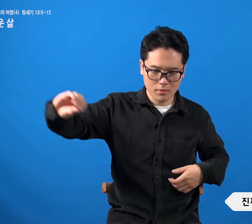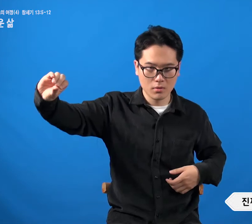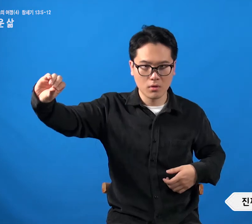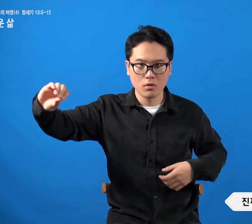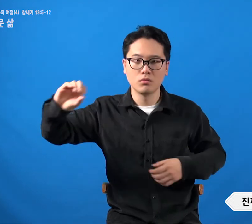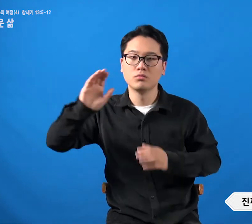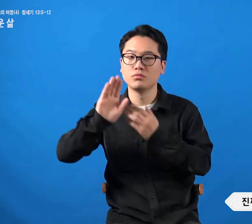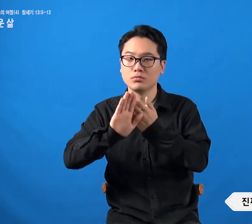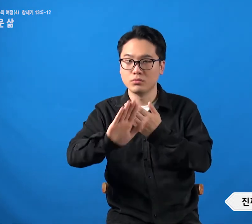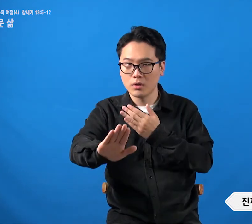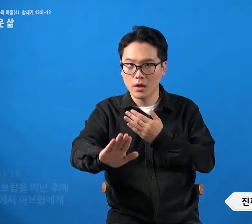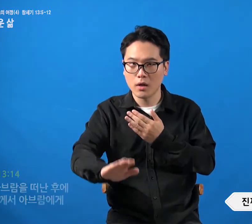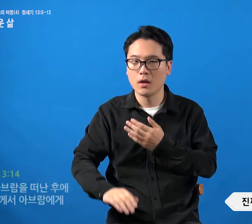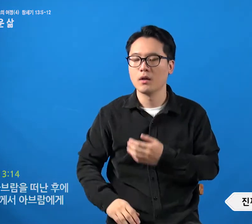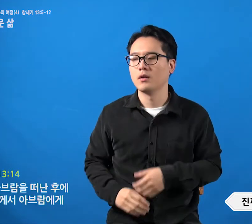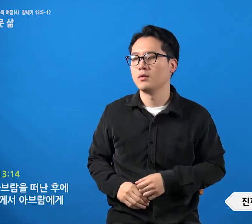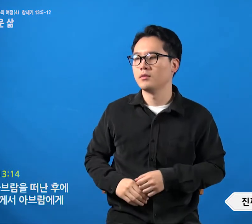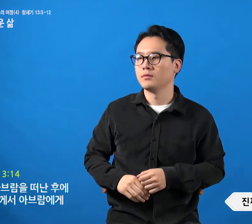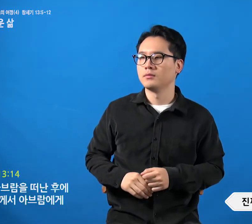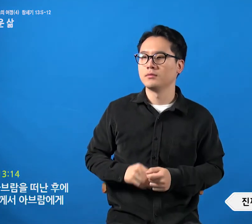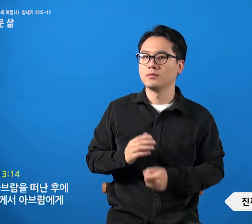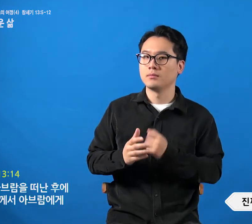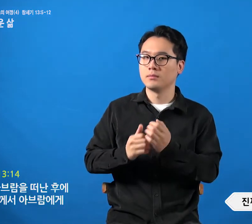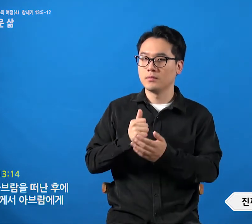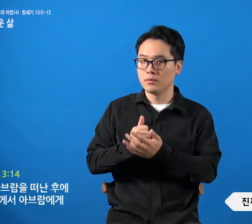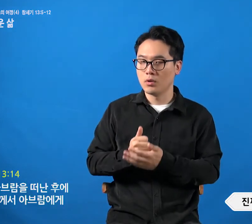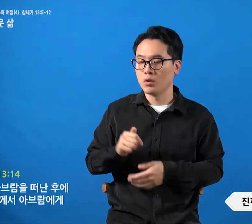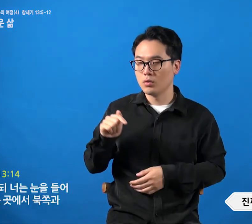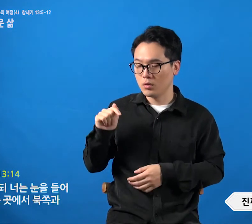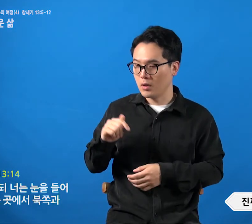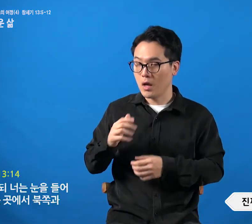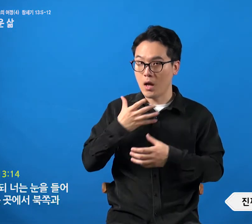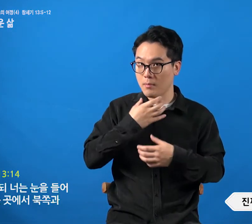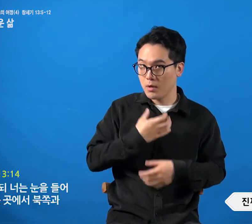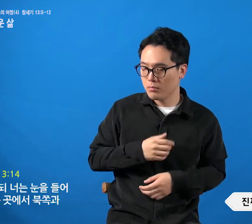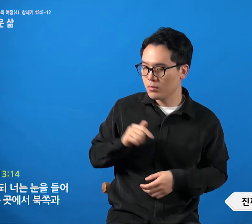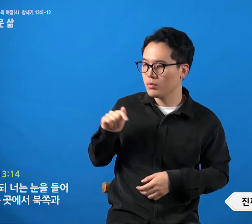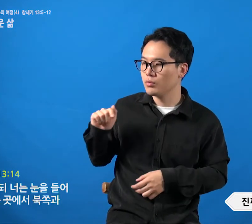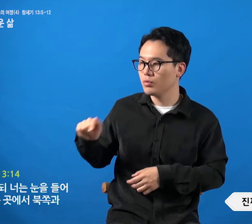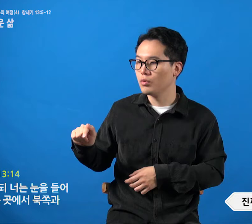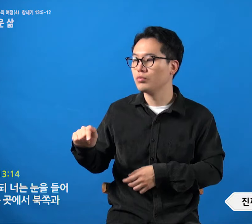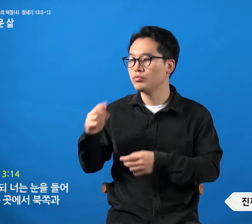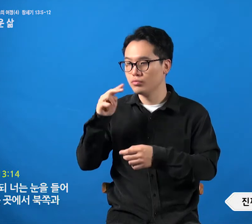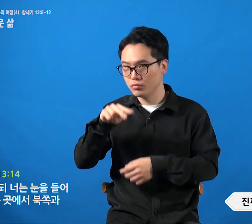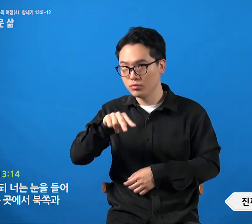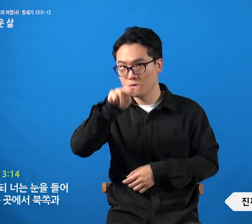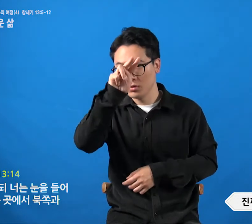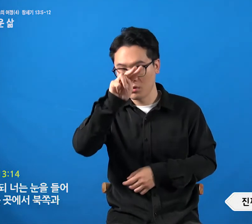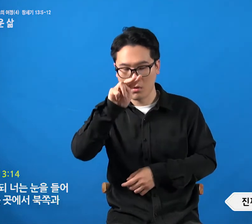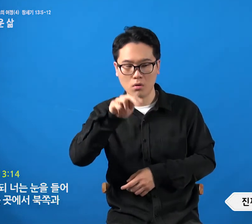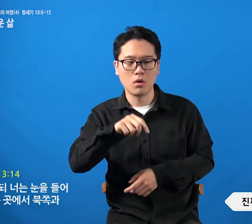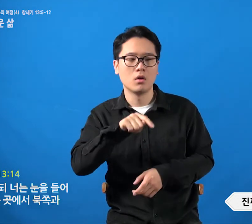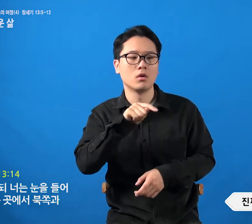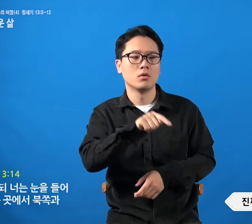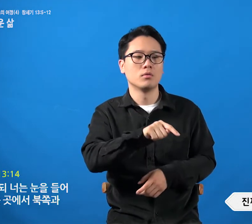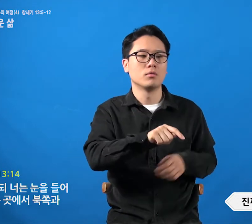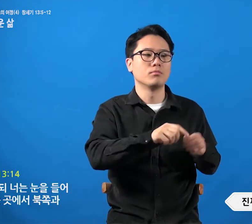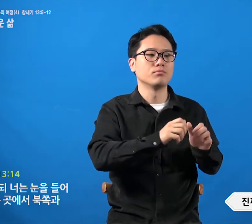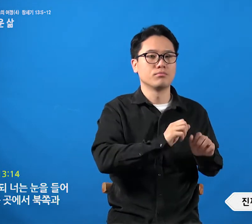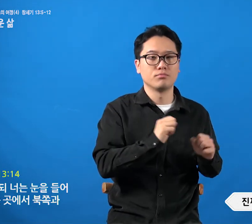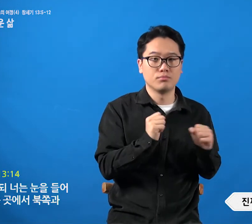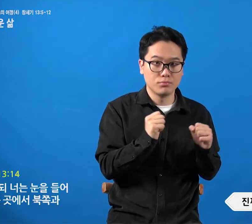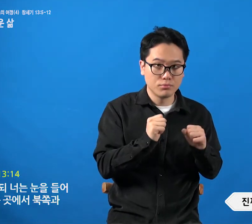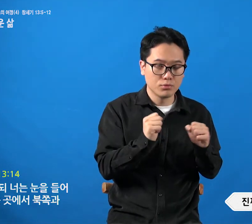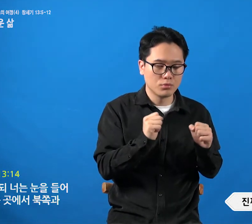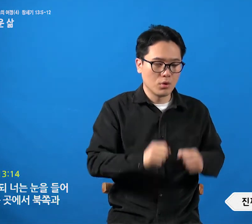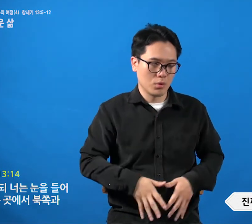아브람에게 이르시되 너는 눈을 들어 너 있는 곳에서 북쪽과 남쪽과 그리고 동쪽과 서쪽을